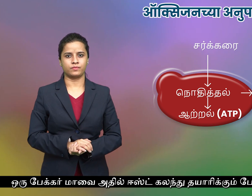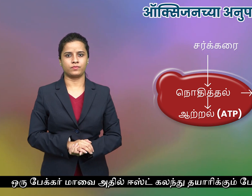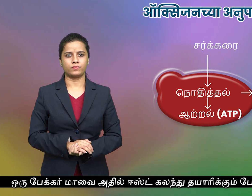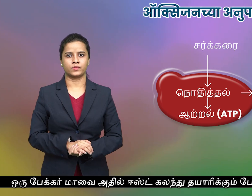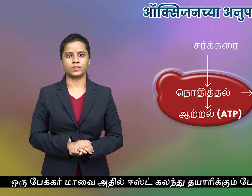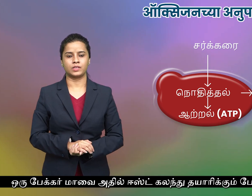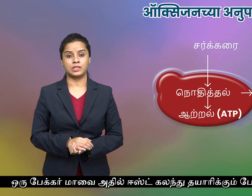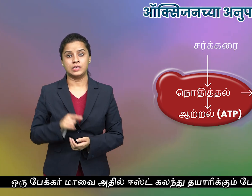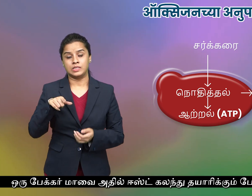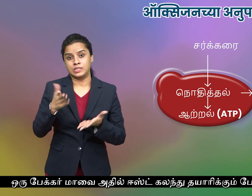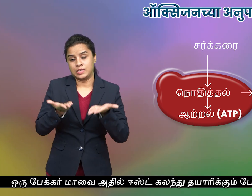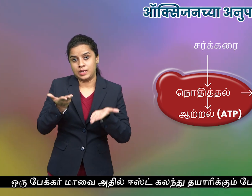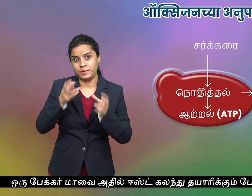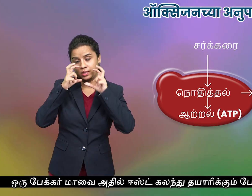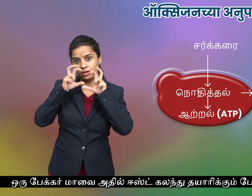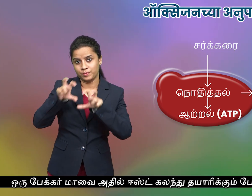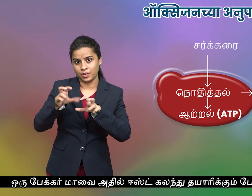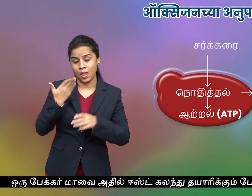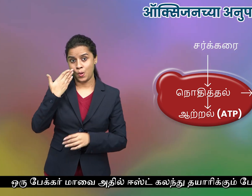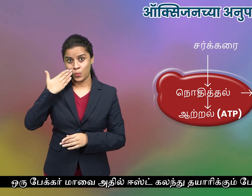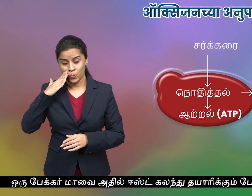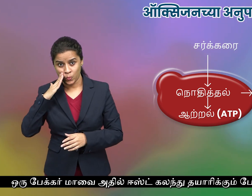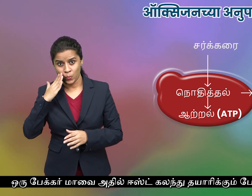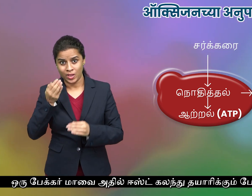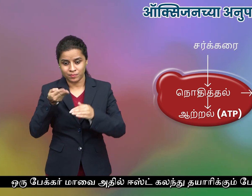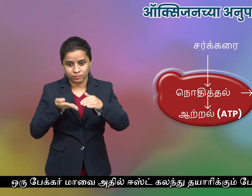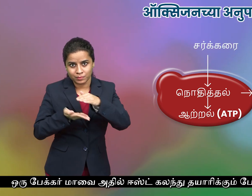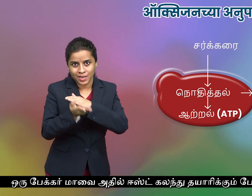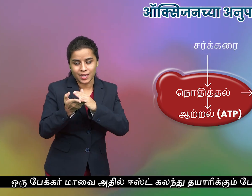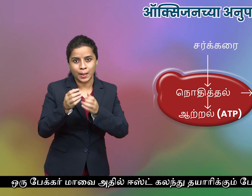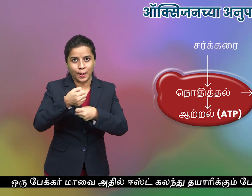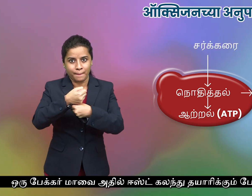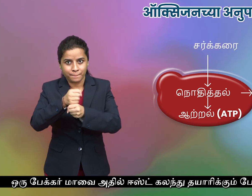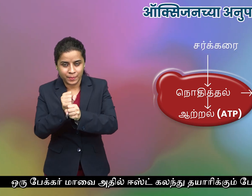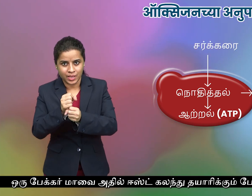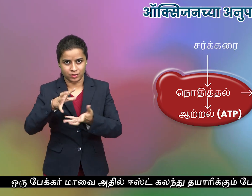ஒரு பேக்கர் மாவை அதில் ஈஸ்ட் கலந்து தயாரிக்கும் போது இதை காணலாம்.